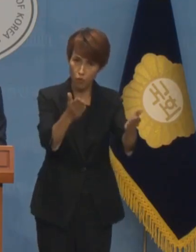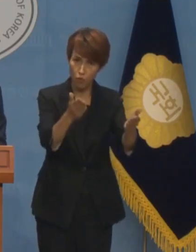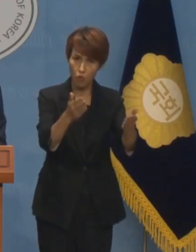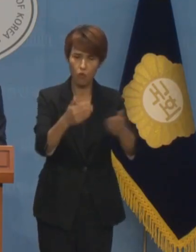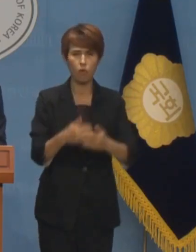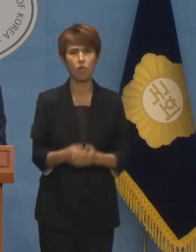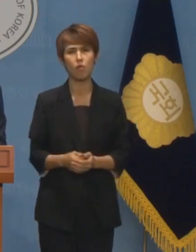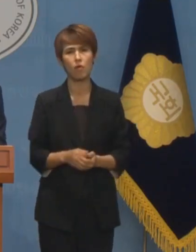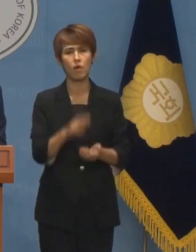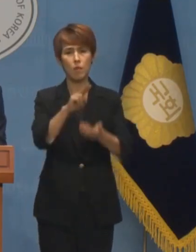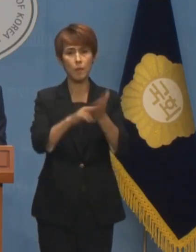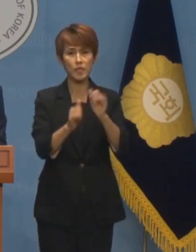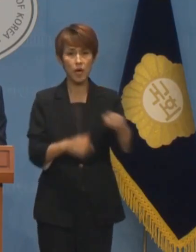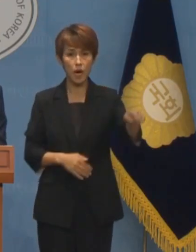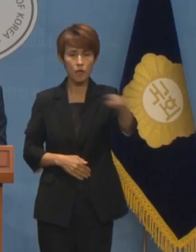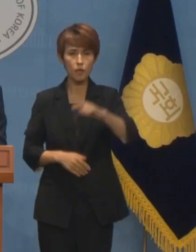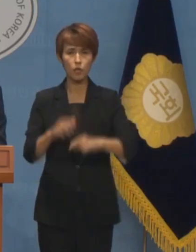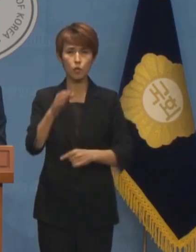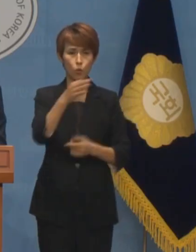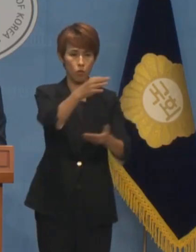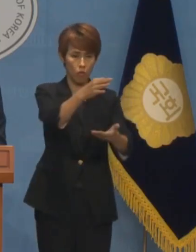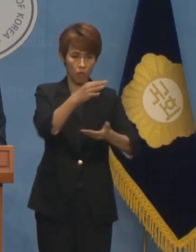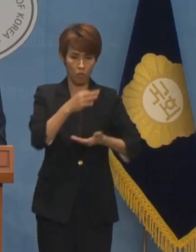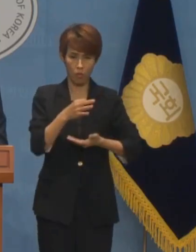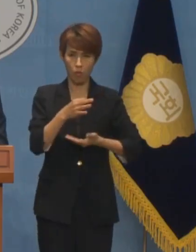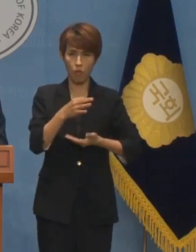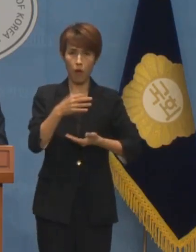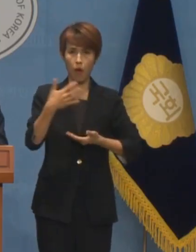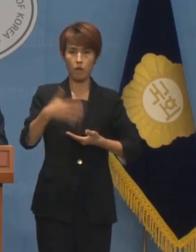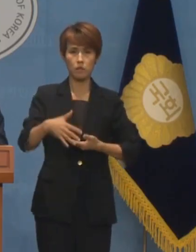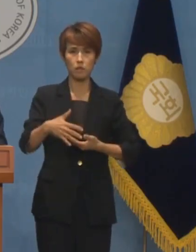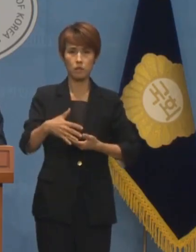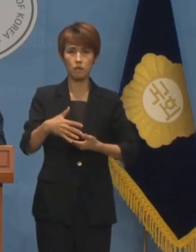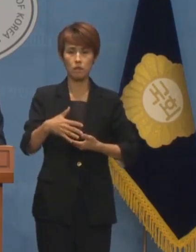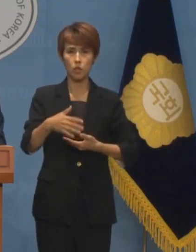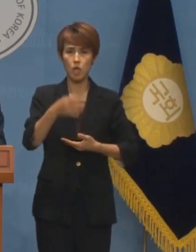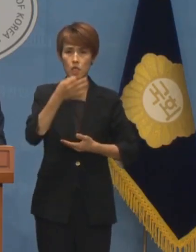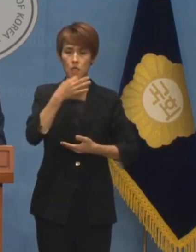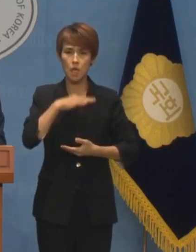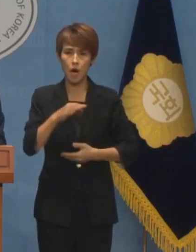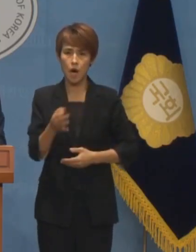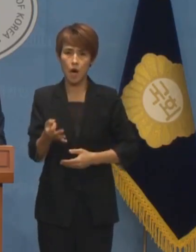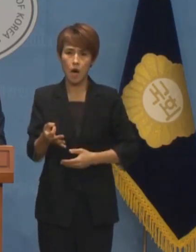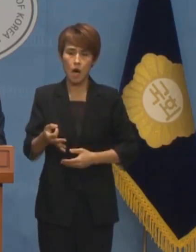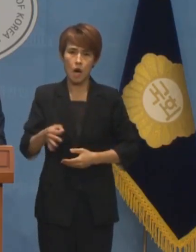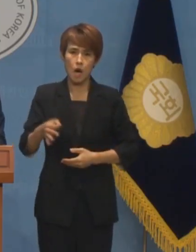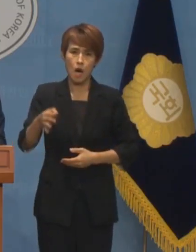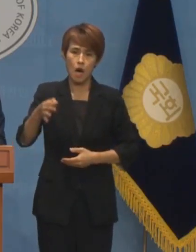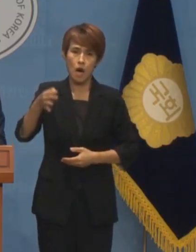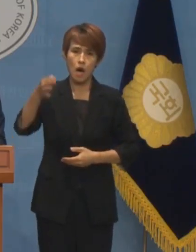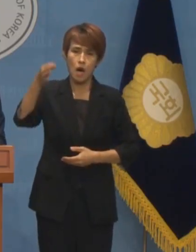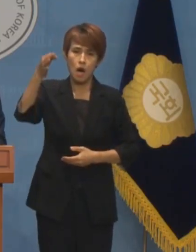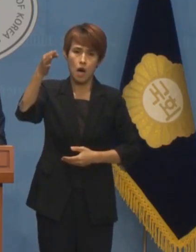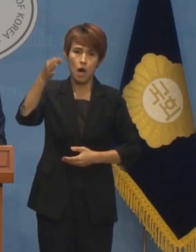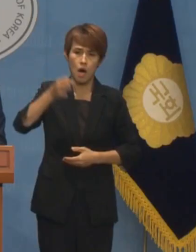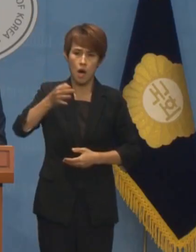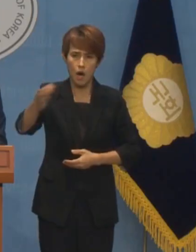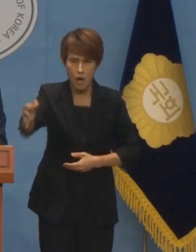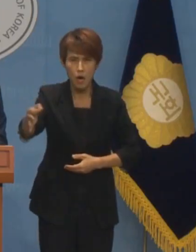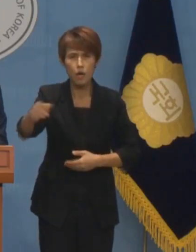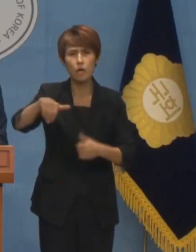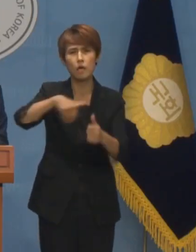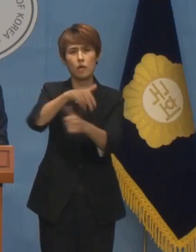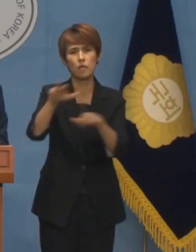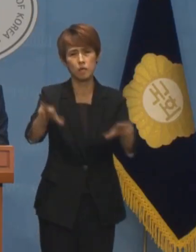판매자들은 대금을 못 받은 상태에서 추가 이자를, 연체 이자를 지불해야 할 처지에